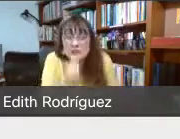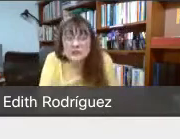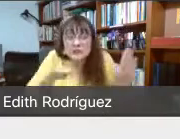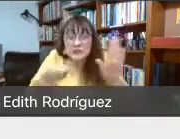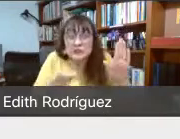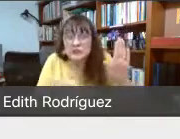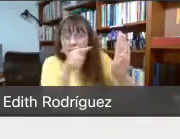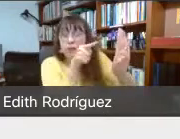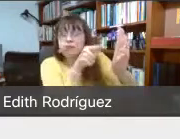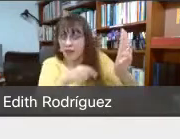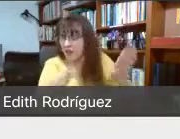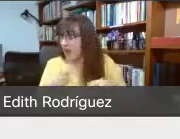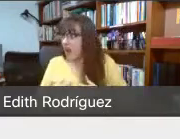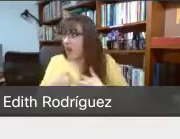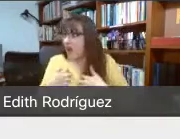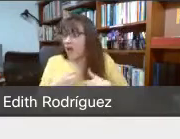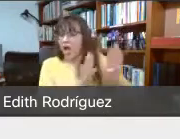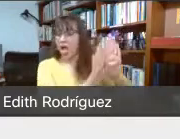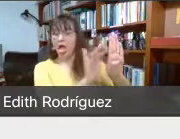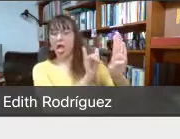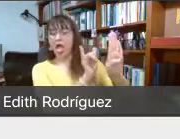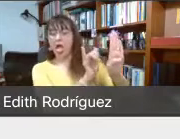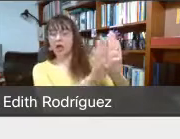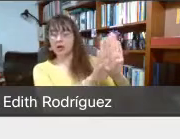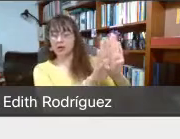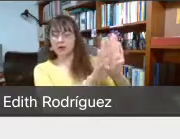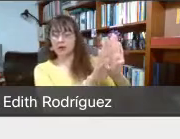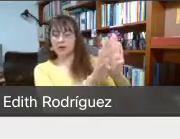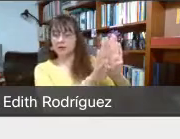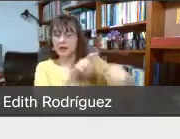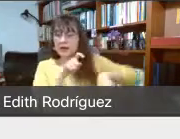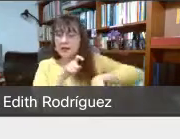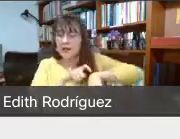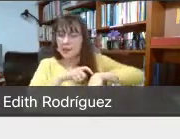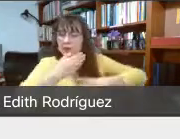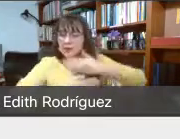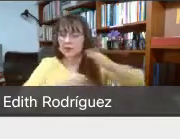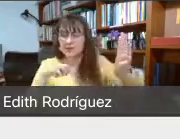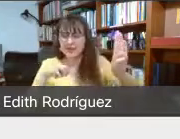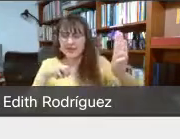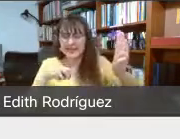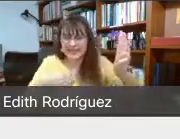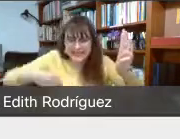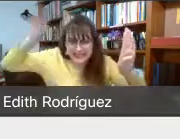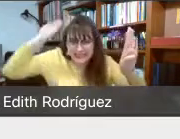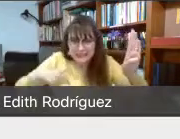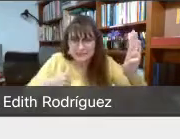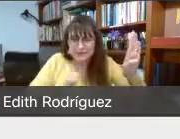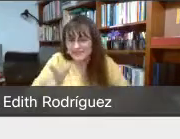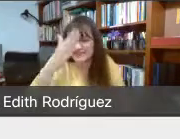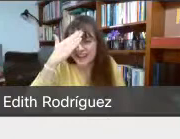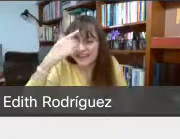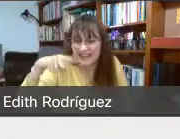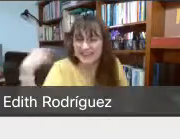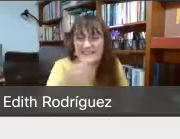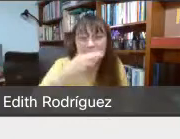Pensaba que era algo peligroso, que era algo malévolo, algo que me iba a hacer daño. Entonces, siempre mantuve esa puerta cerrada, pero con el